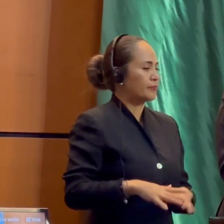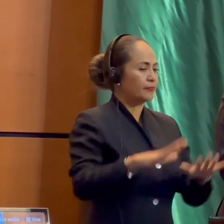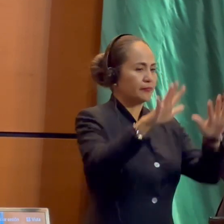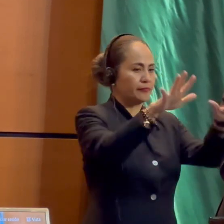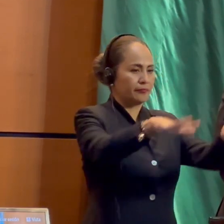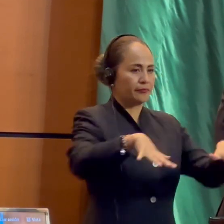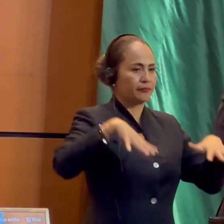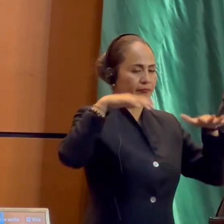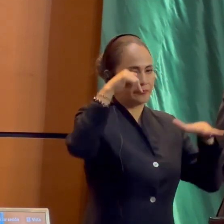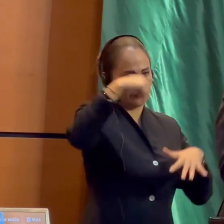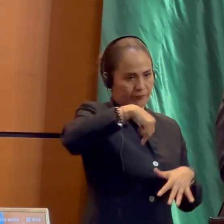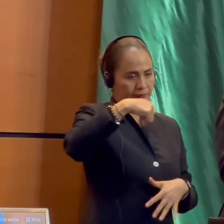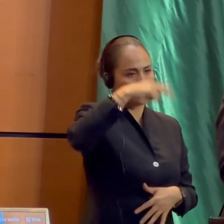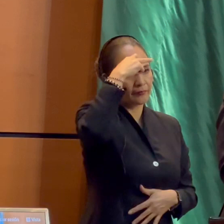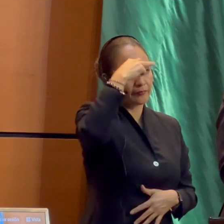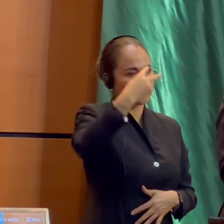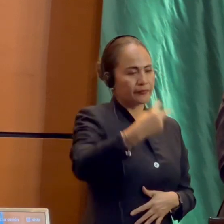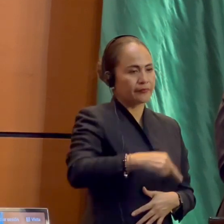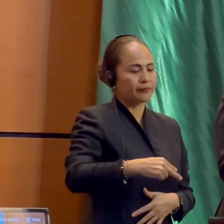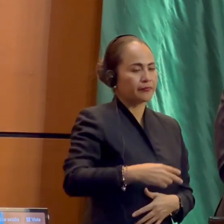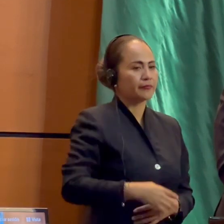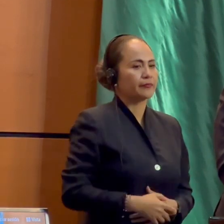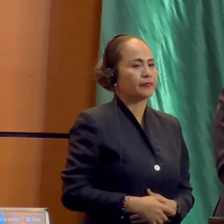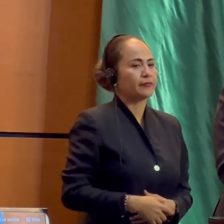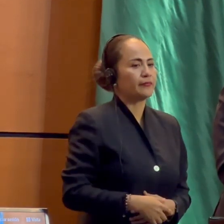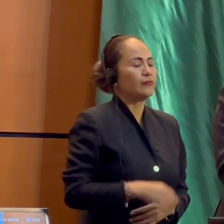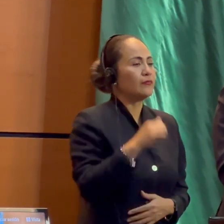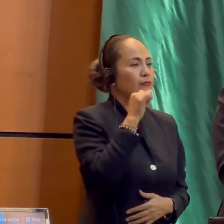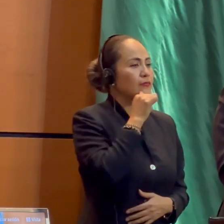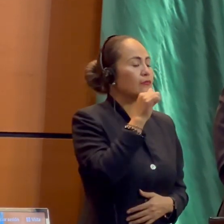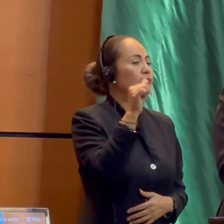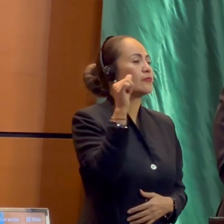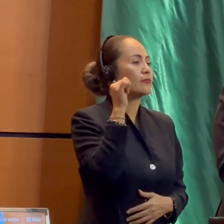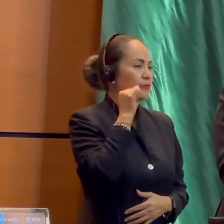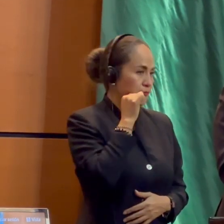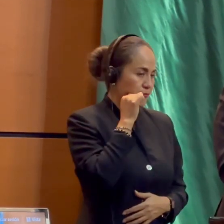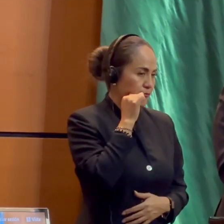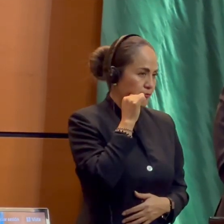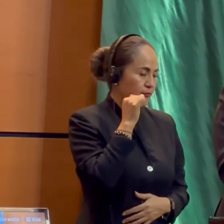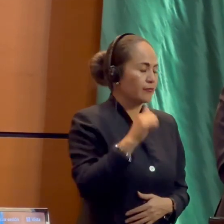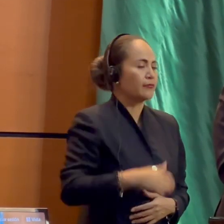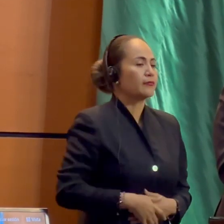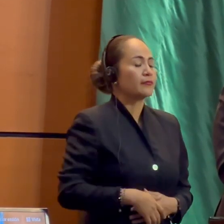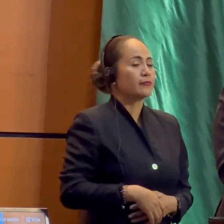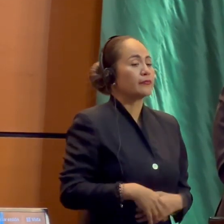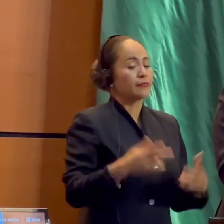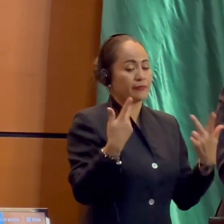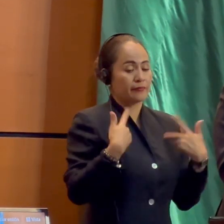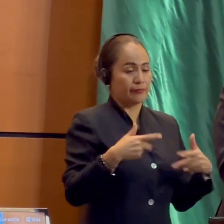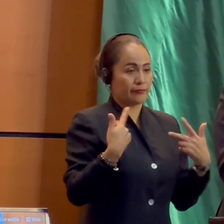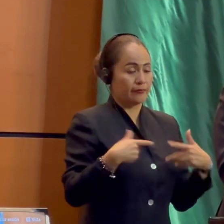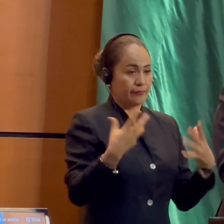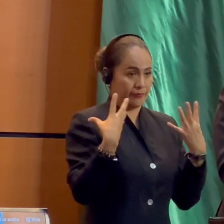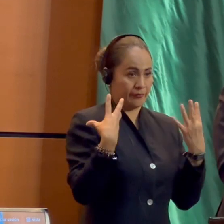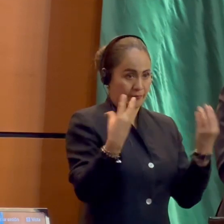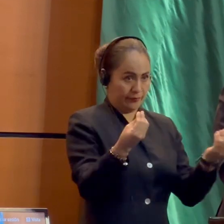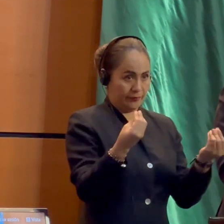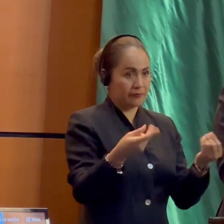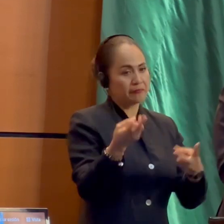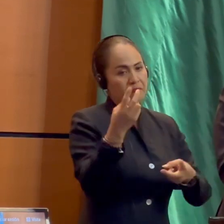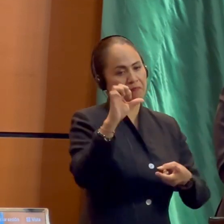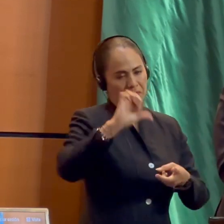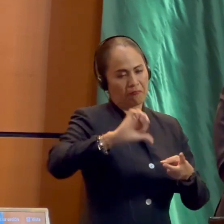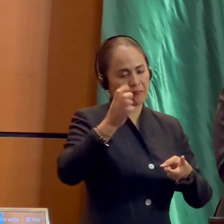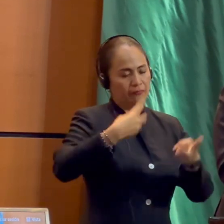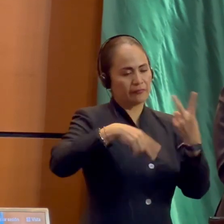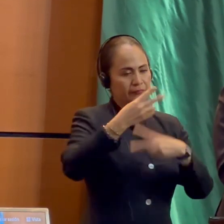から今日出席されている多くの陳述人、そして関係者の皆さんと交流を図らせていただいております